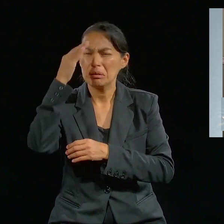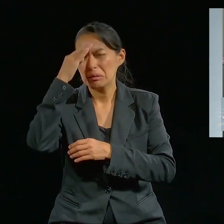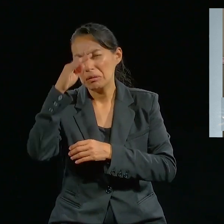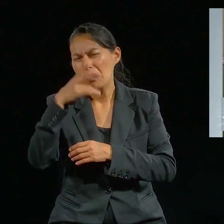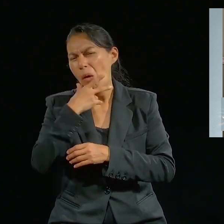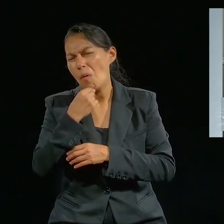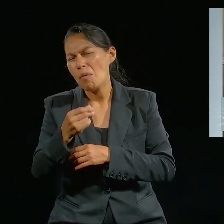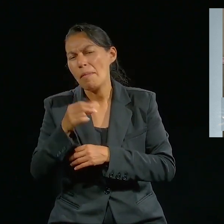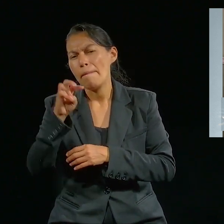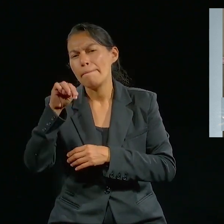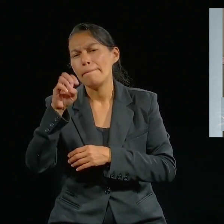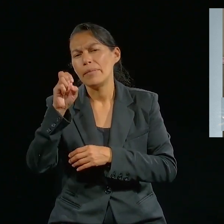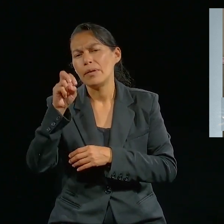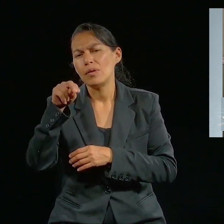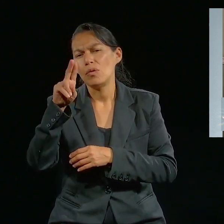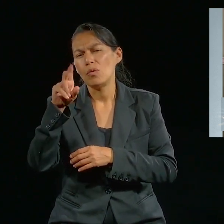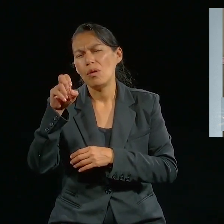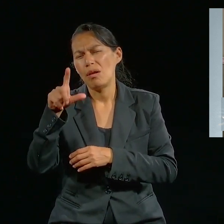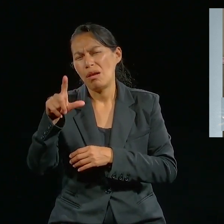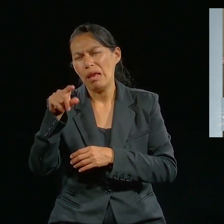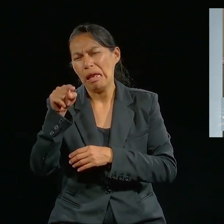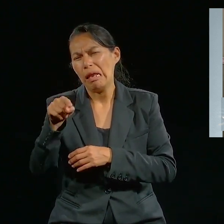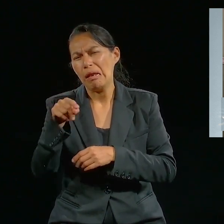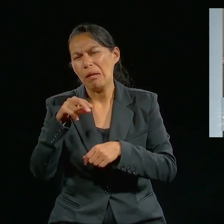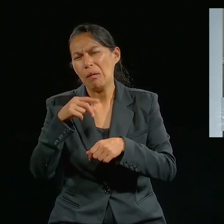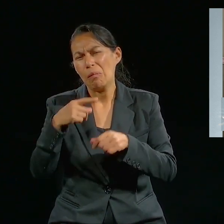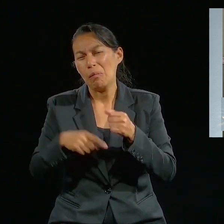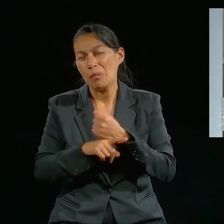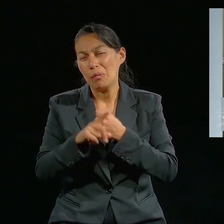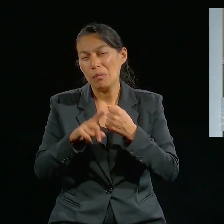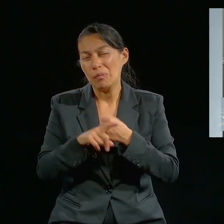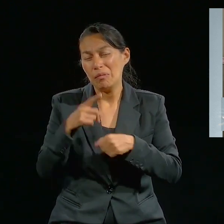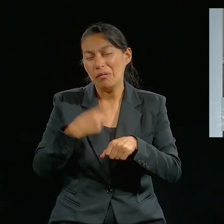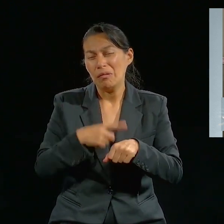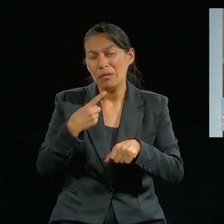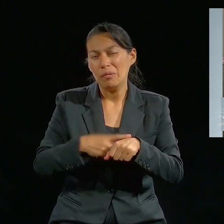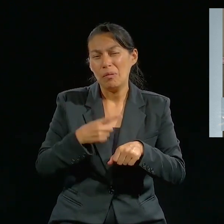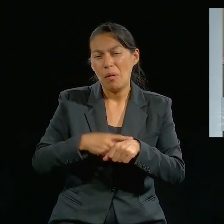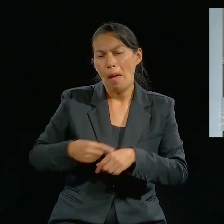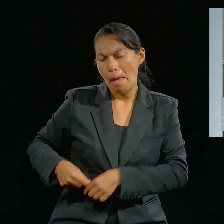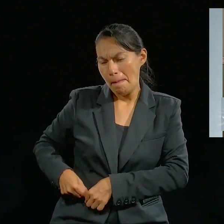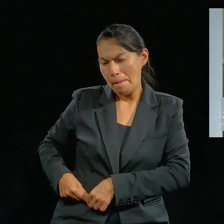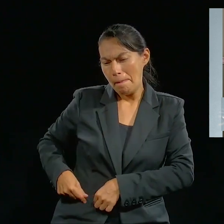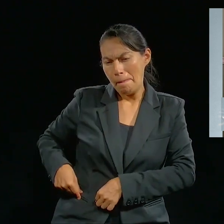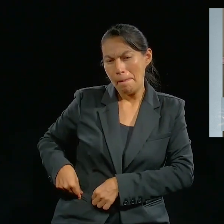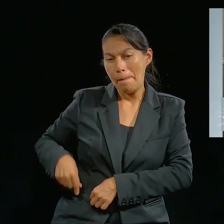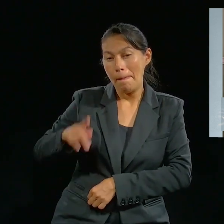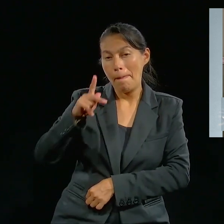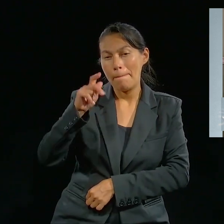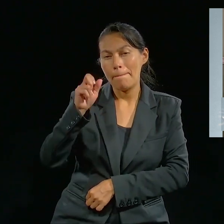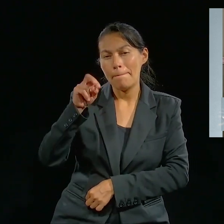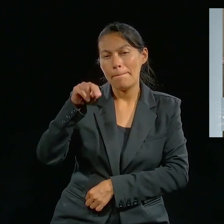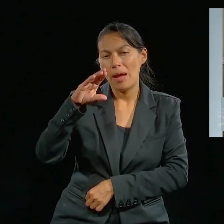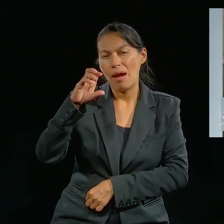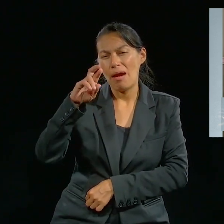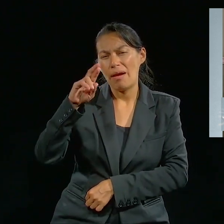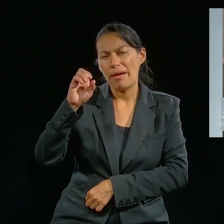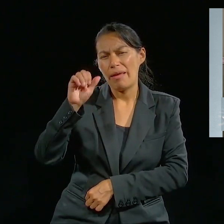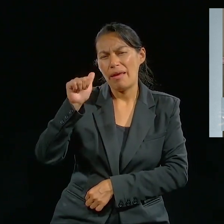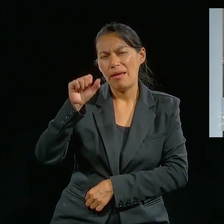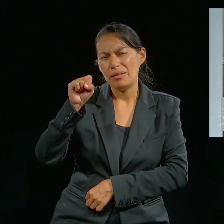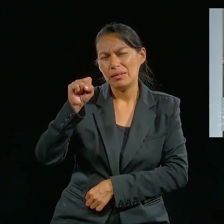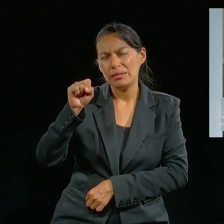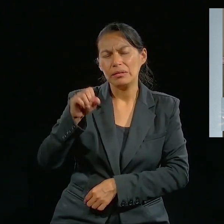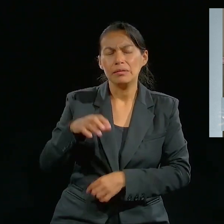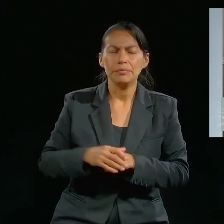él tiene un problema del páncreas gracias por la oración por mí por mi